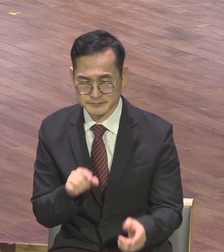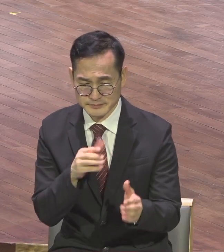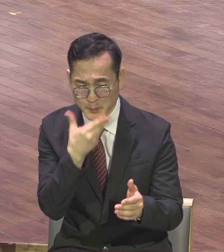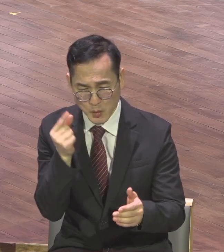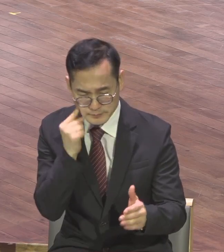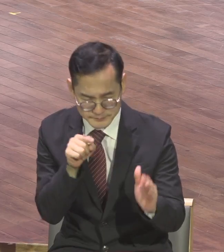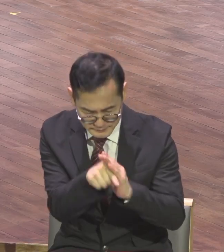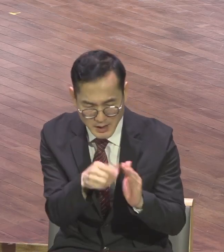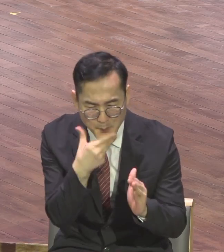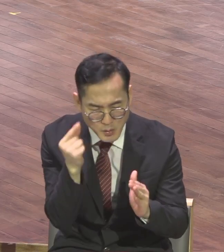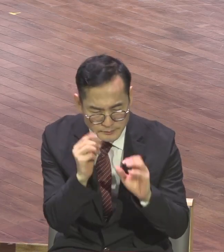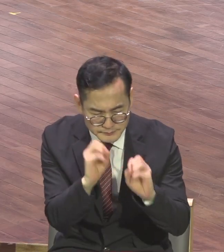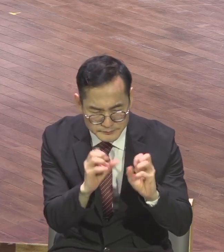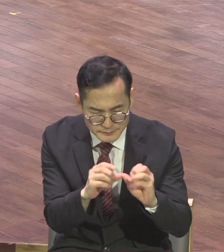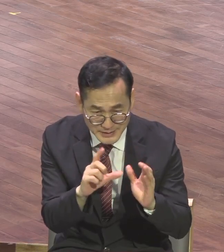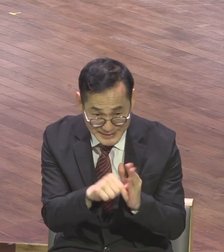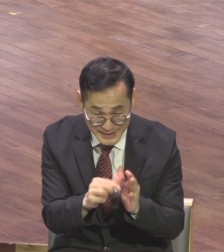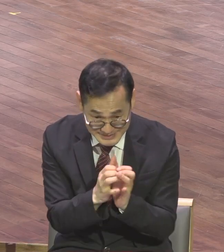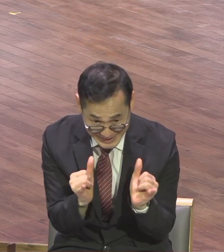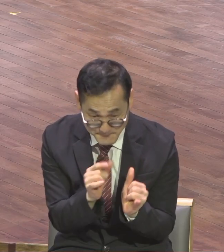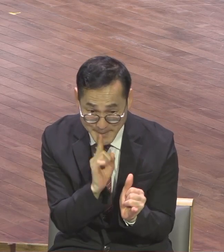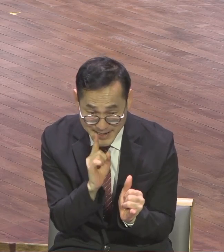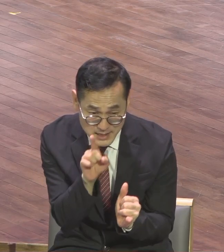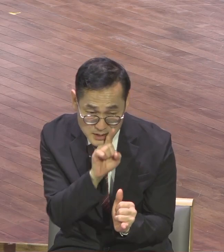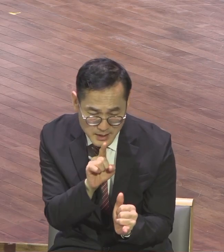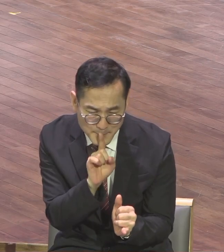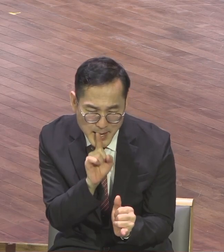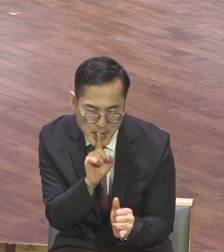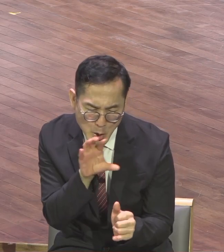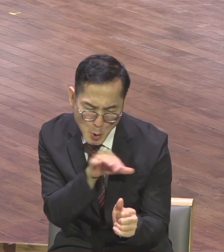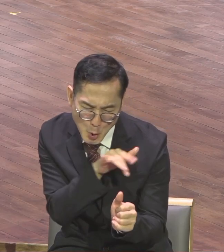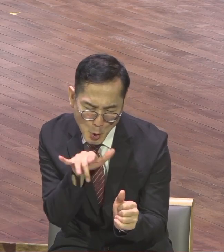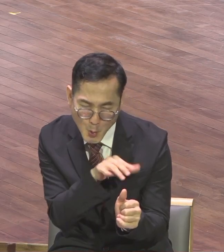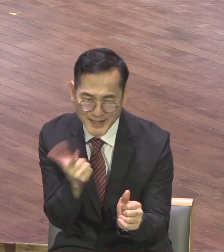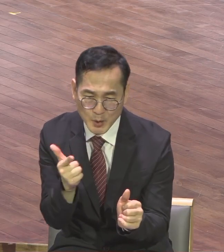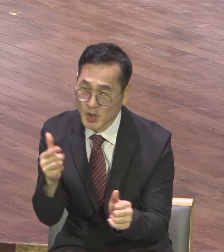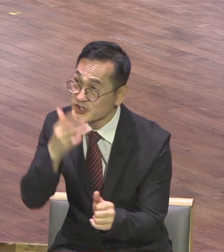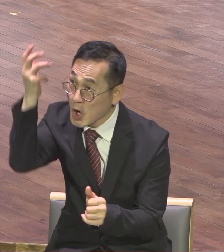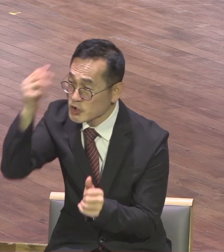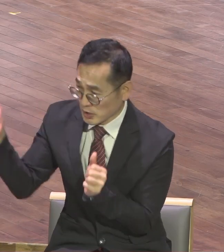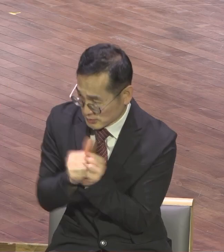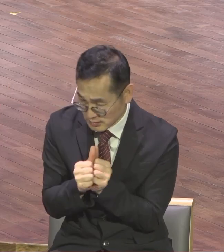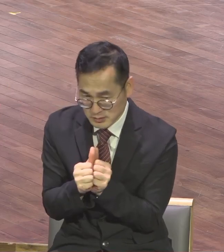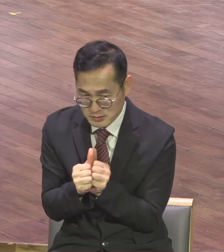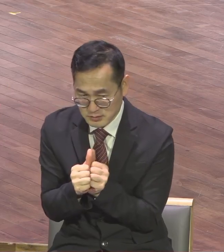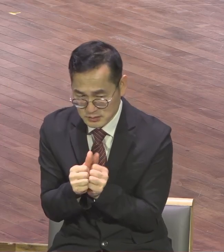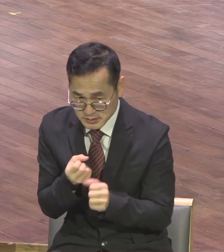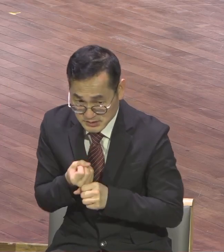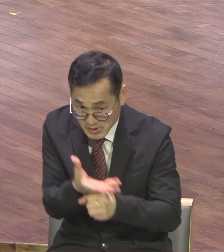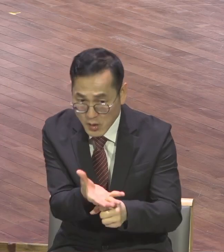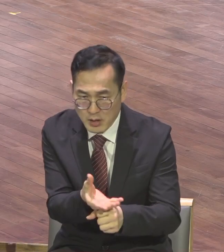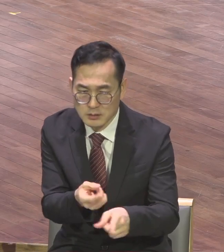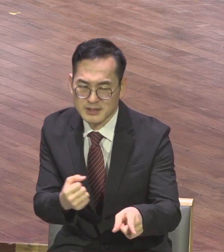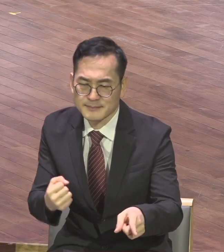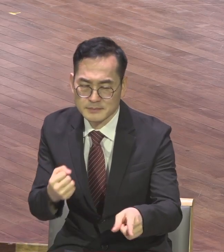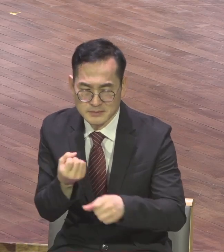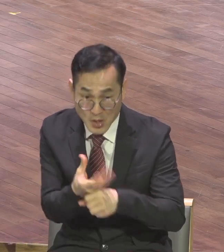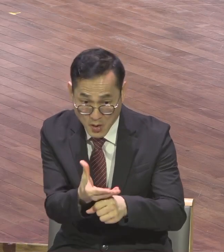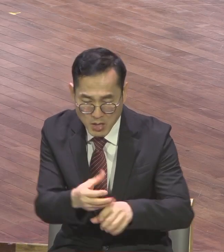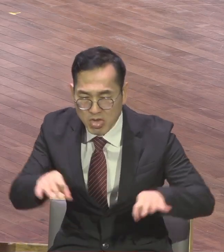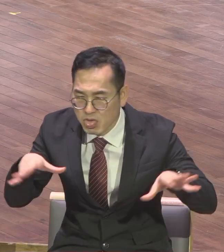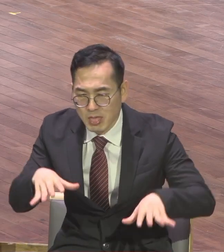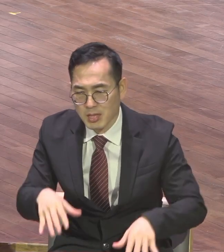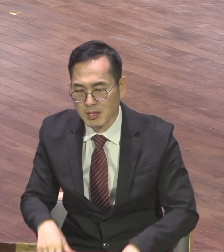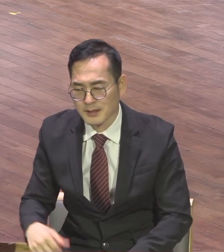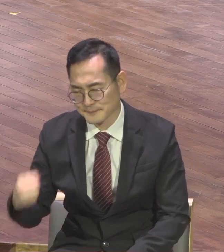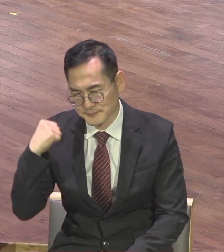변화는요 사람의 지혜로 말이 아니고 성령의 역사로 되어진다. 본전서 2장